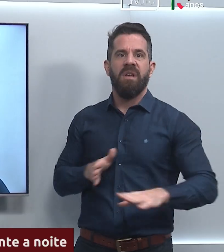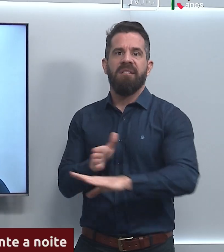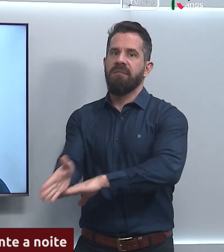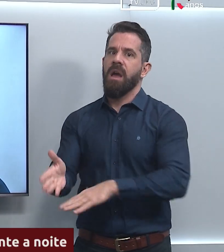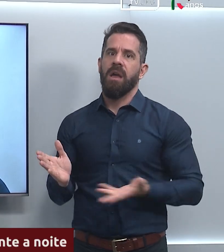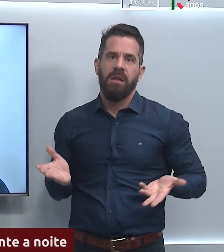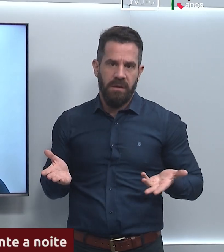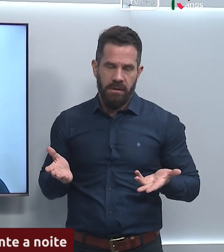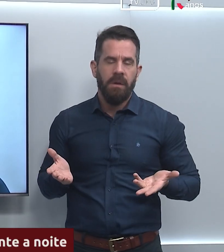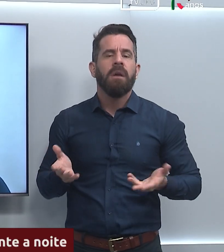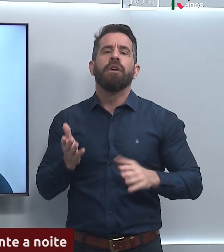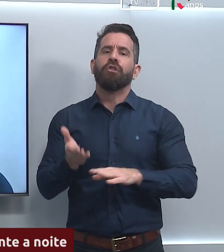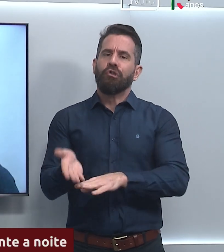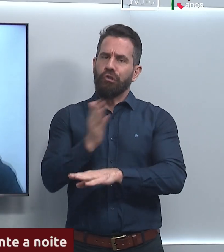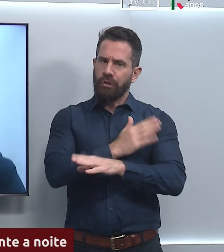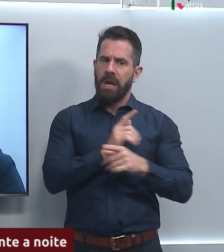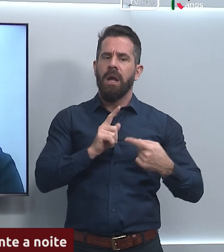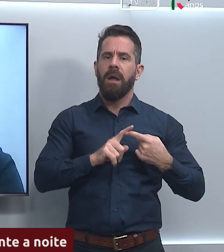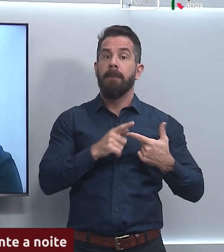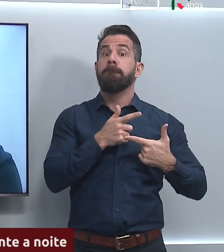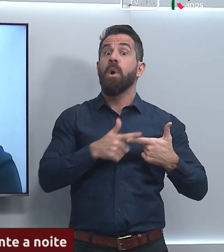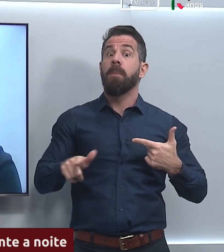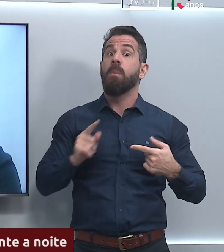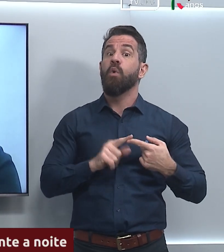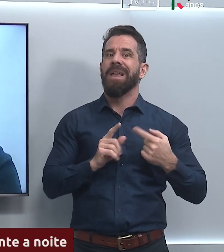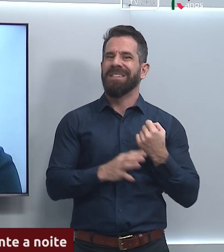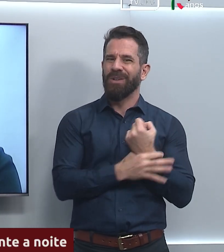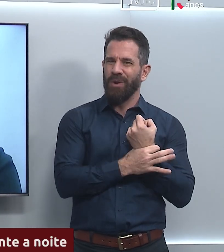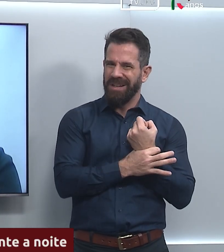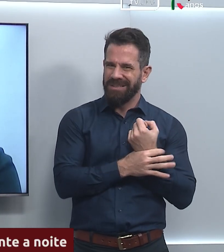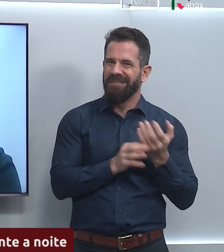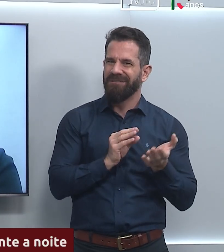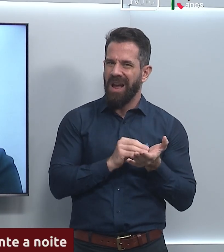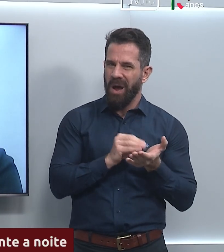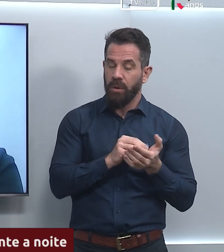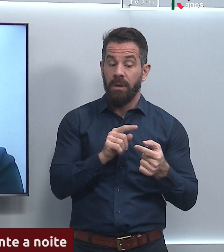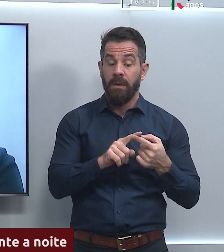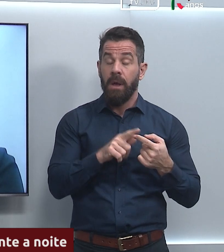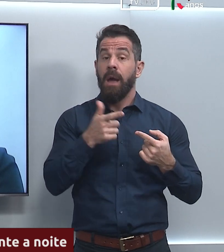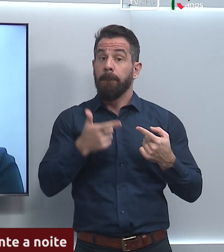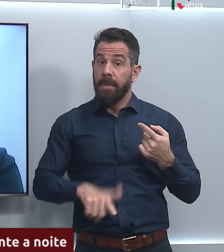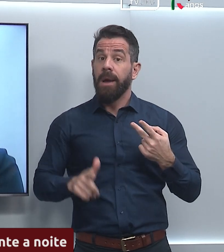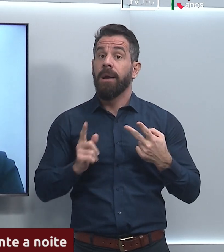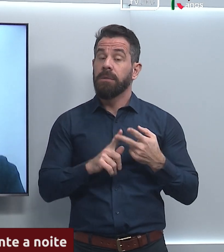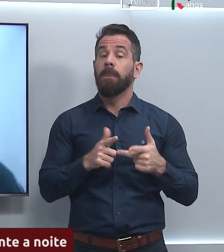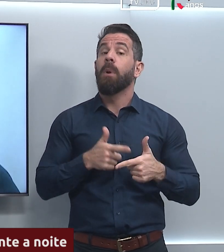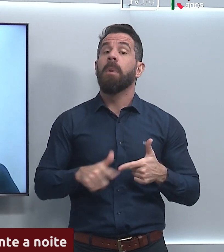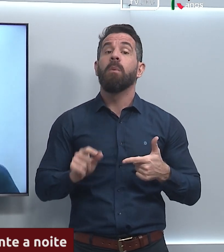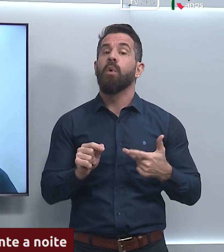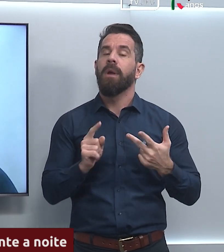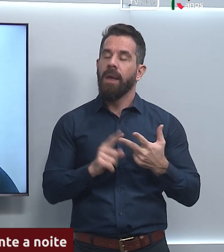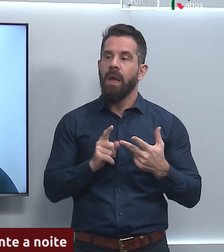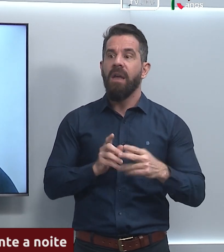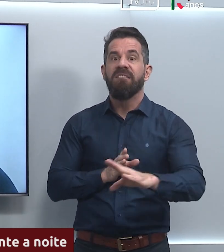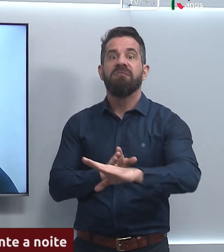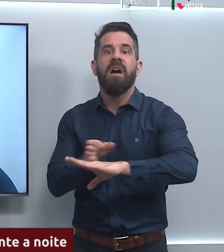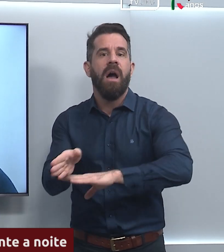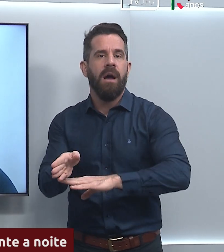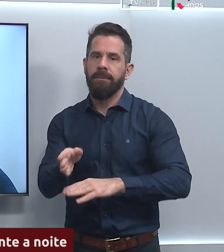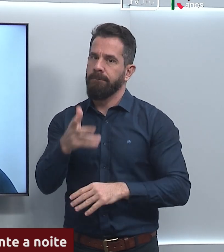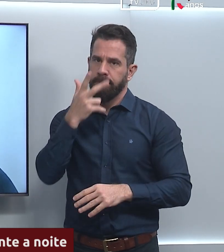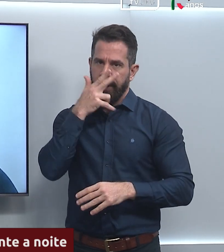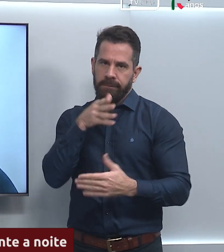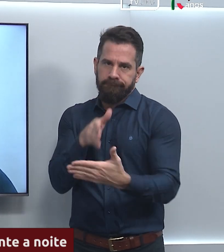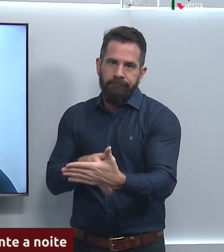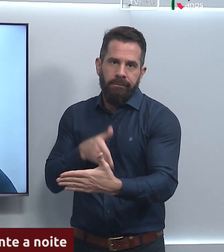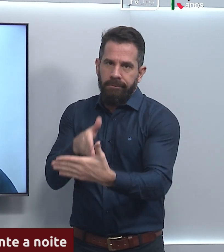um problema, que era a questão da segurança, e agora a gente vai ter um outro problema, né, que é o acesso. Essas